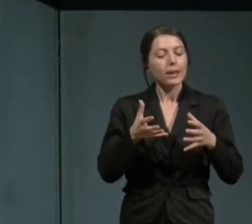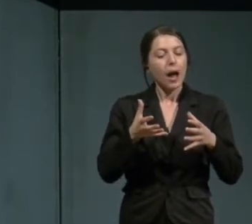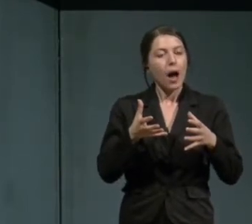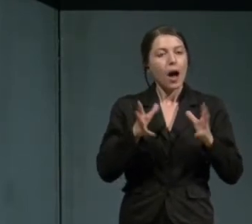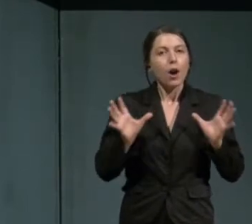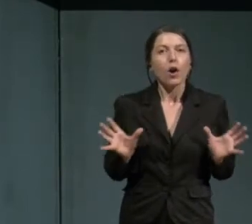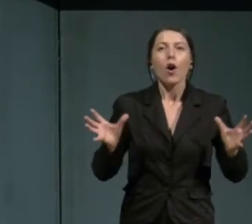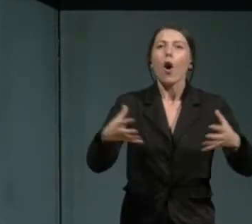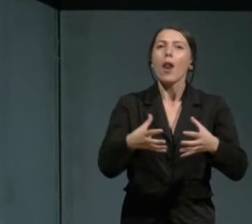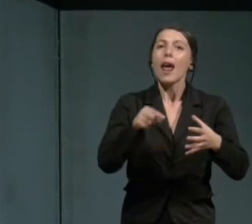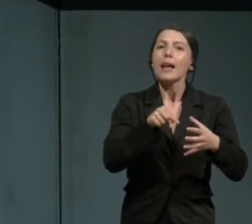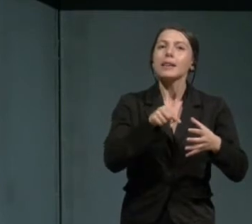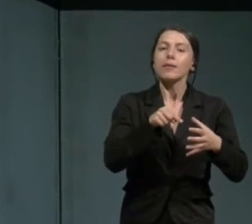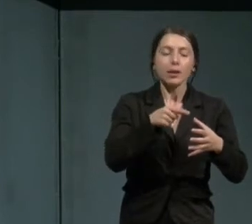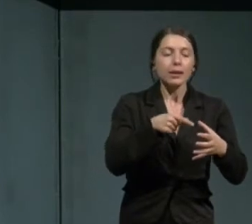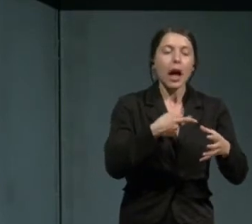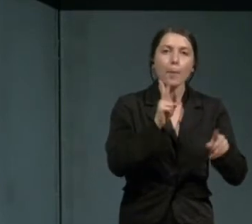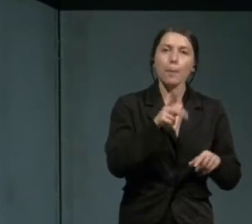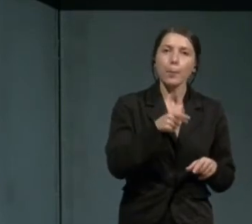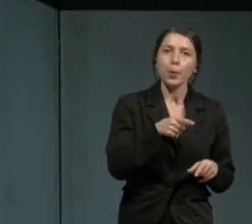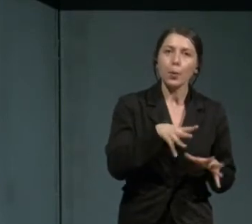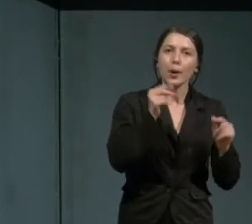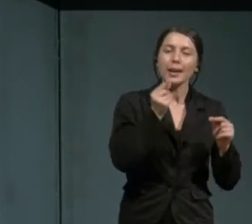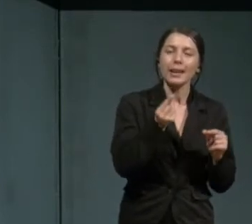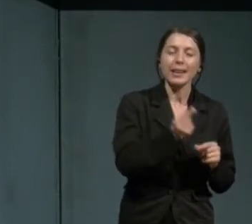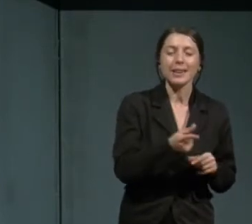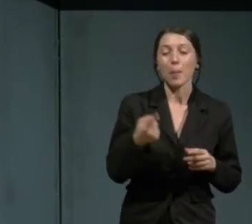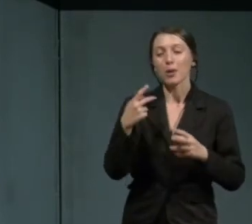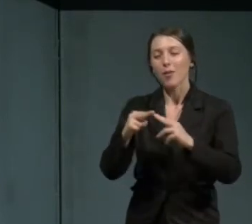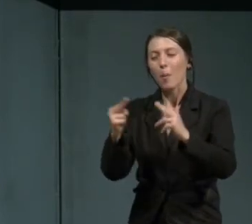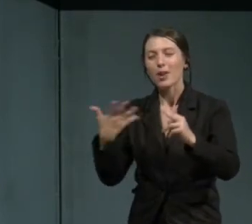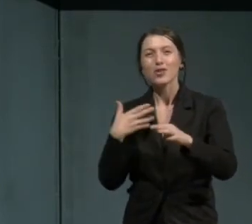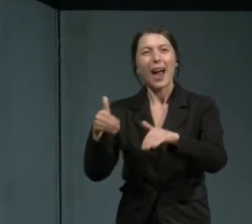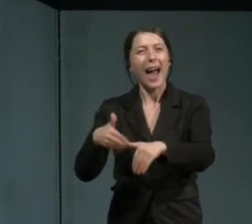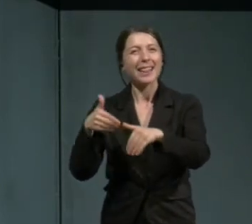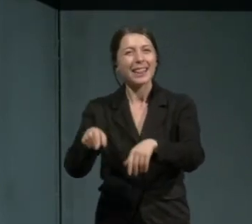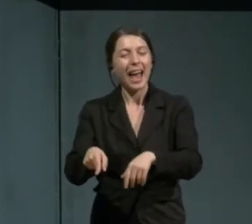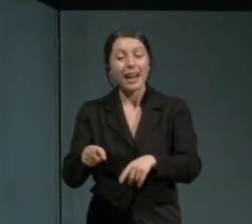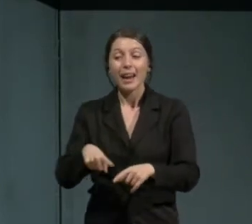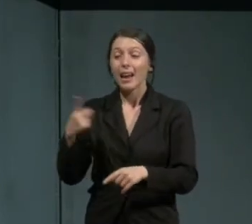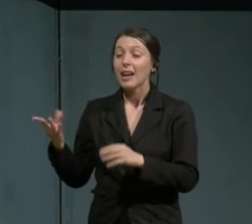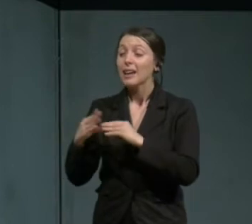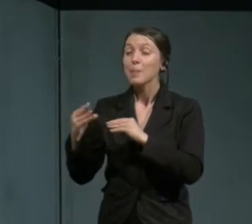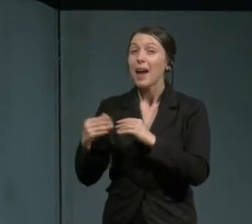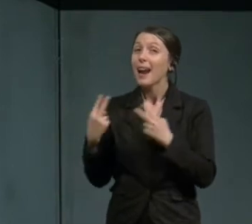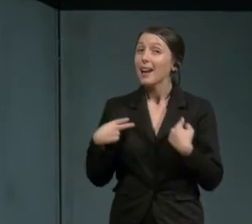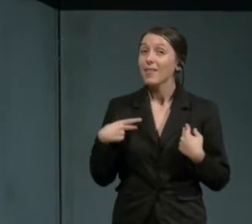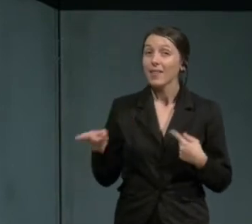che nel ponte troviamo il cantiere preparare viventi